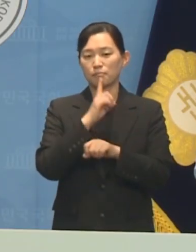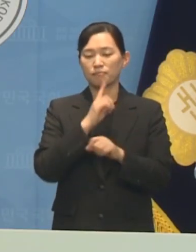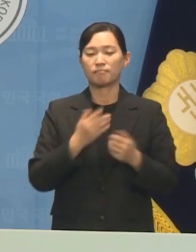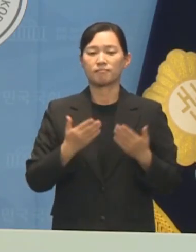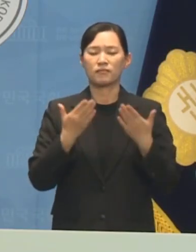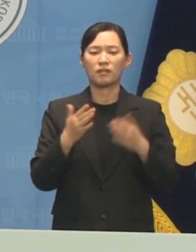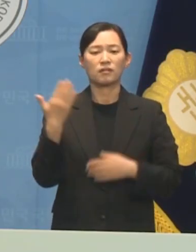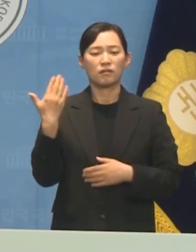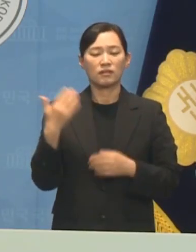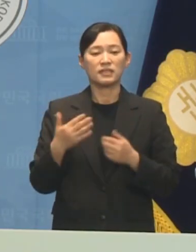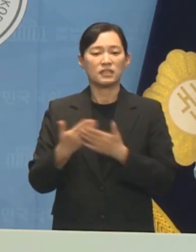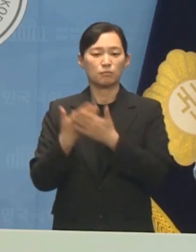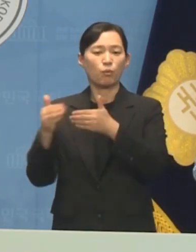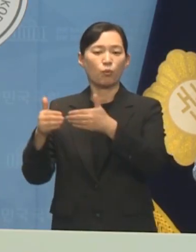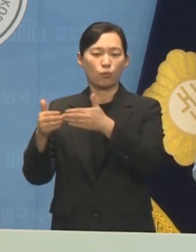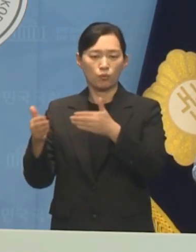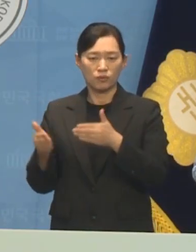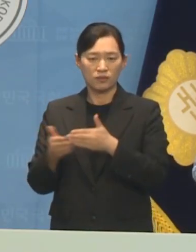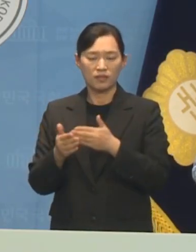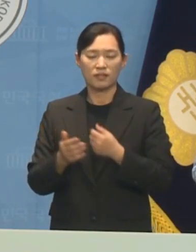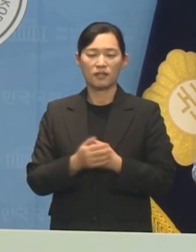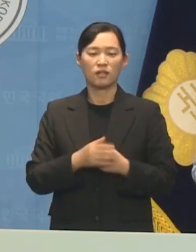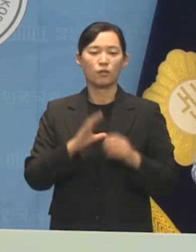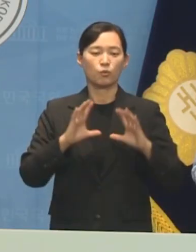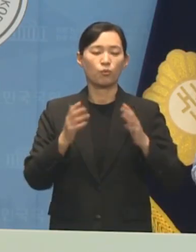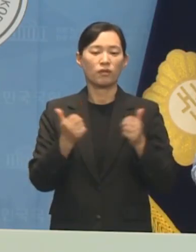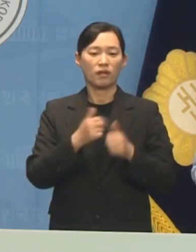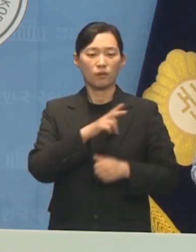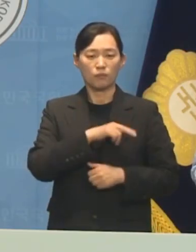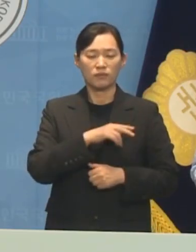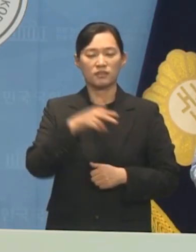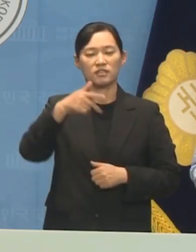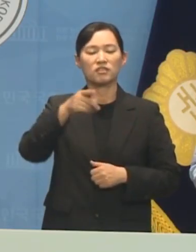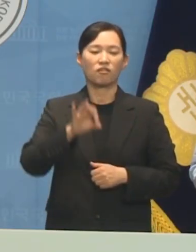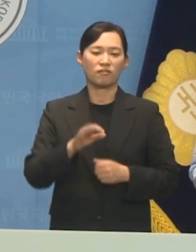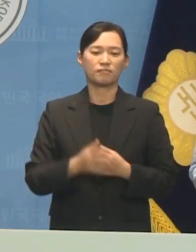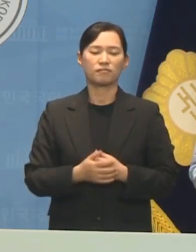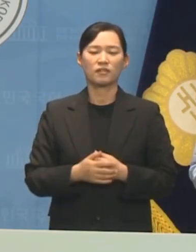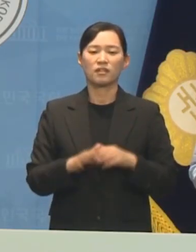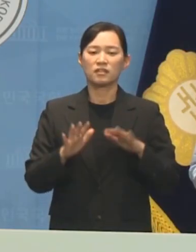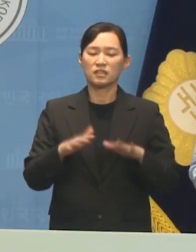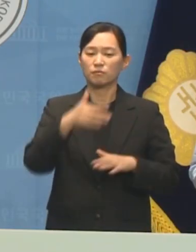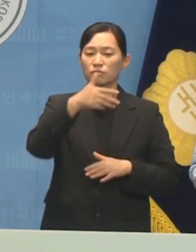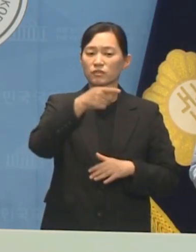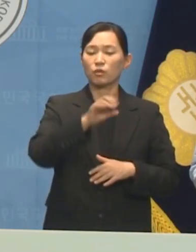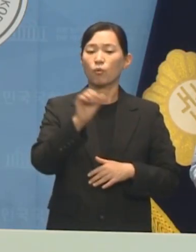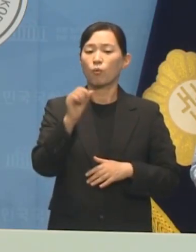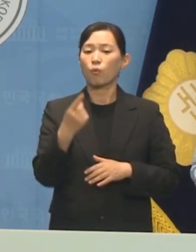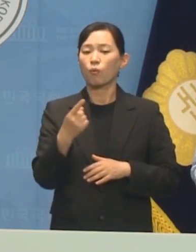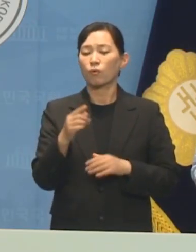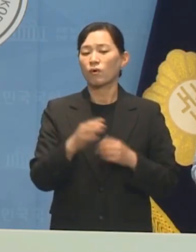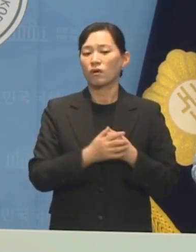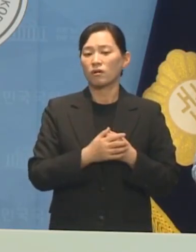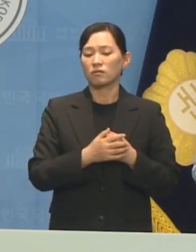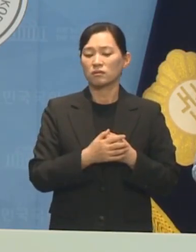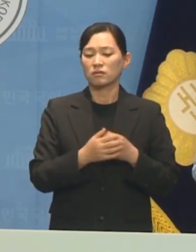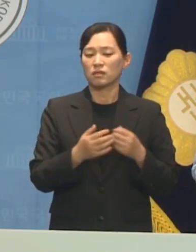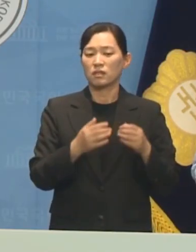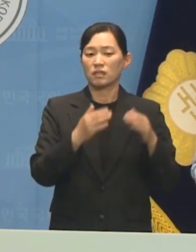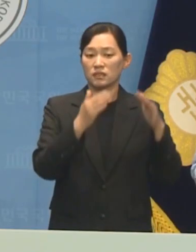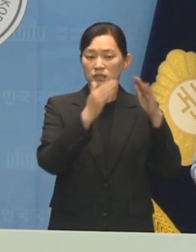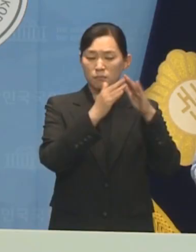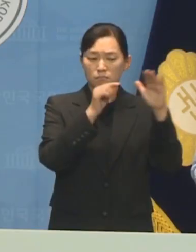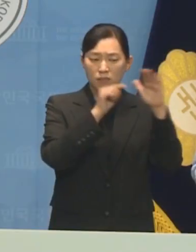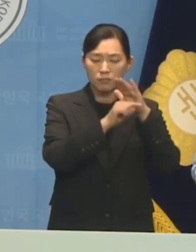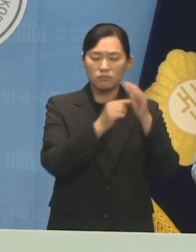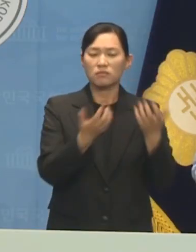예, 저는 진보당 비정규직 노동자 국회의원 정혜경입니다. 현재 청혼아이스 직원들은 고객 방문 업무를